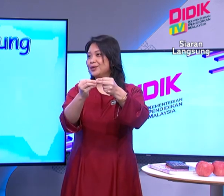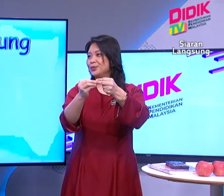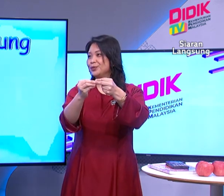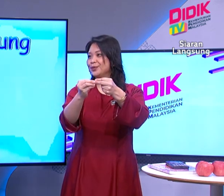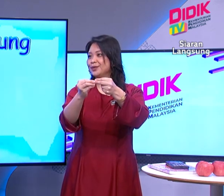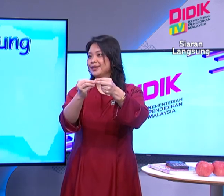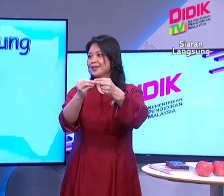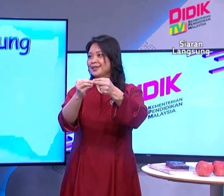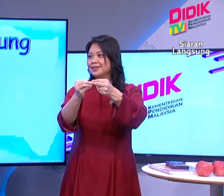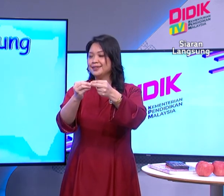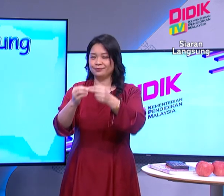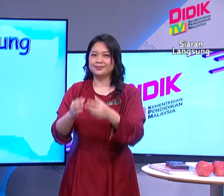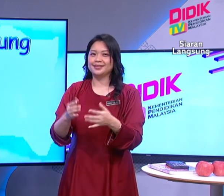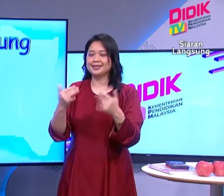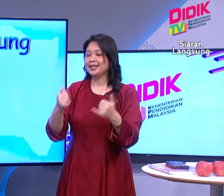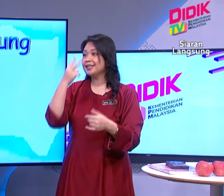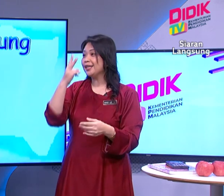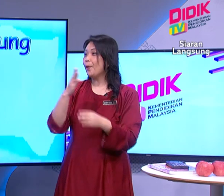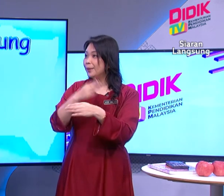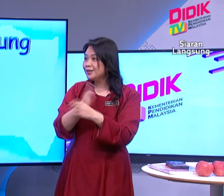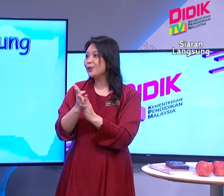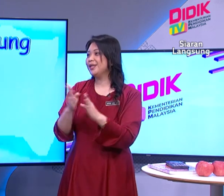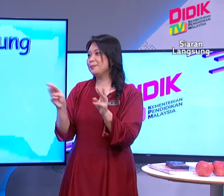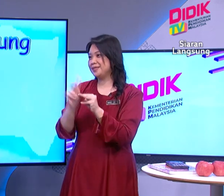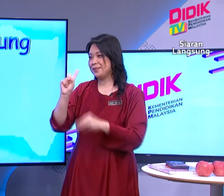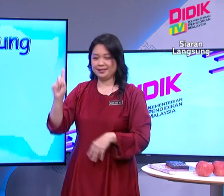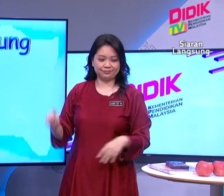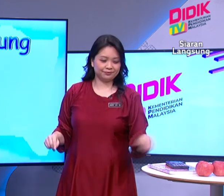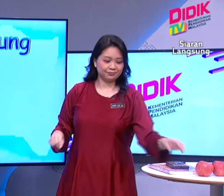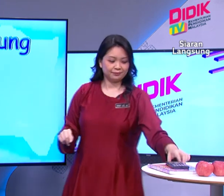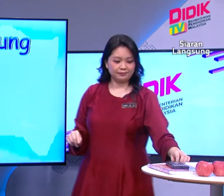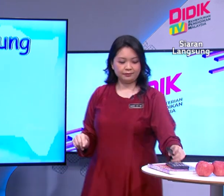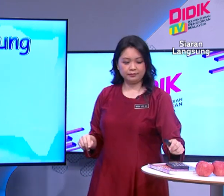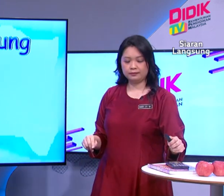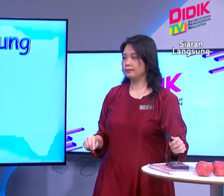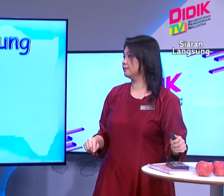satu Oh sekarang kita tengok bentuk dia macam mana oke bye